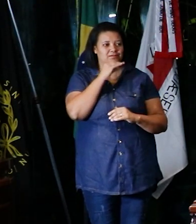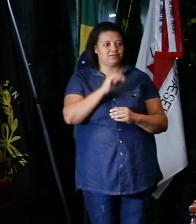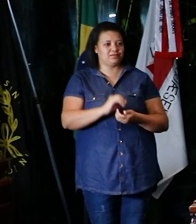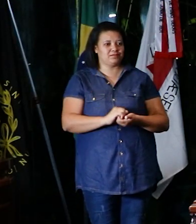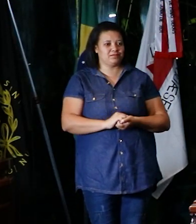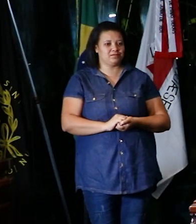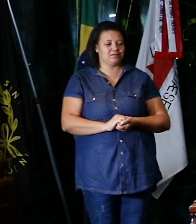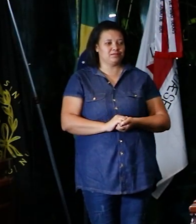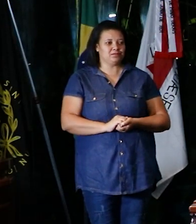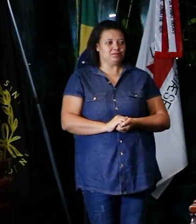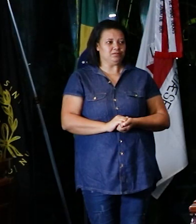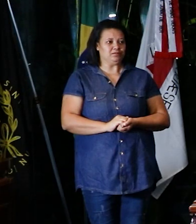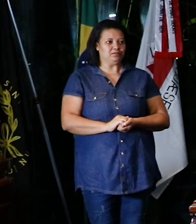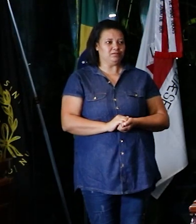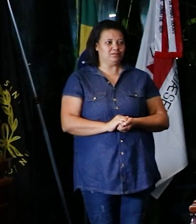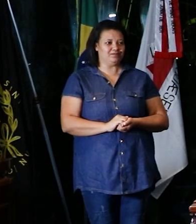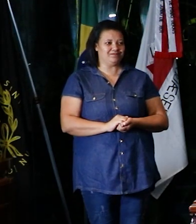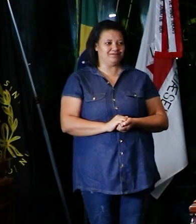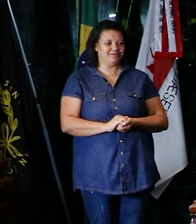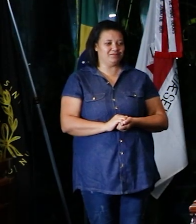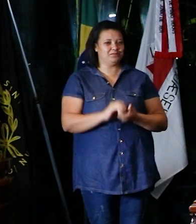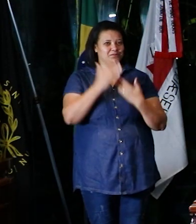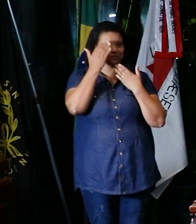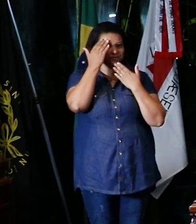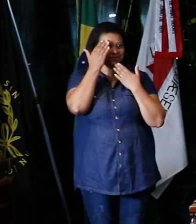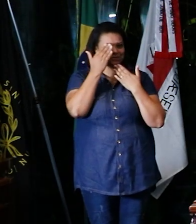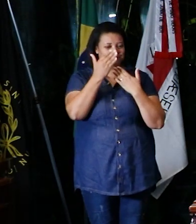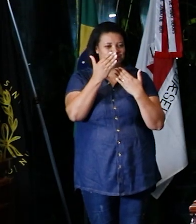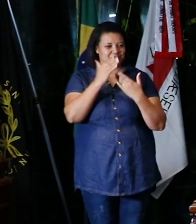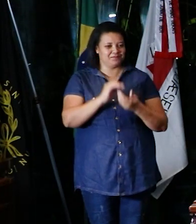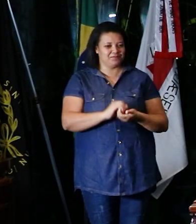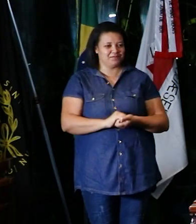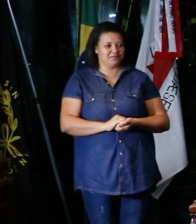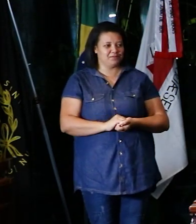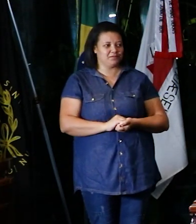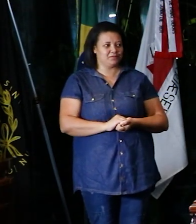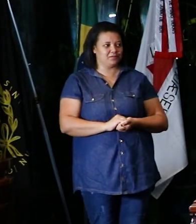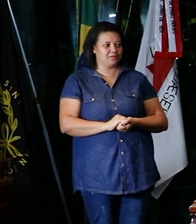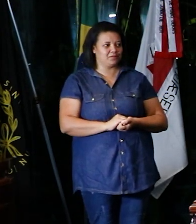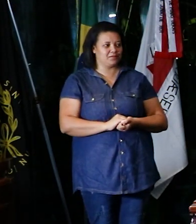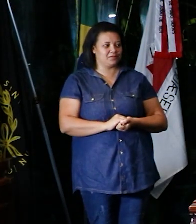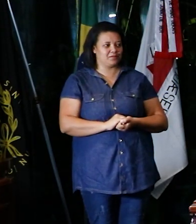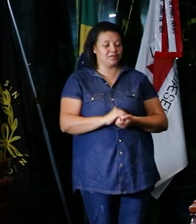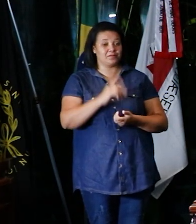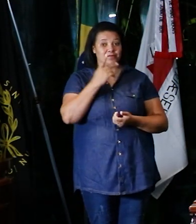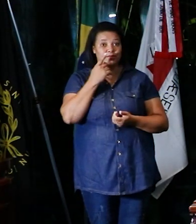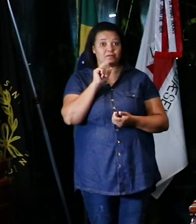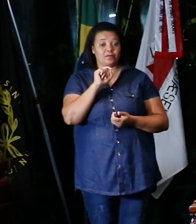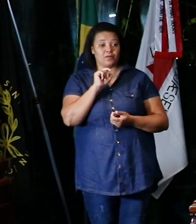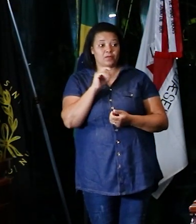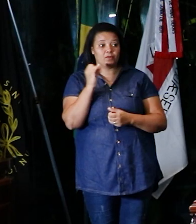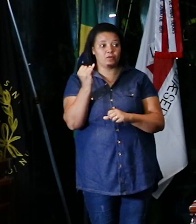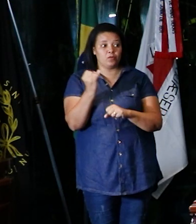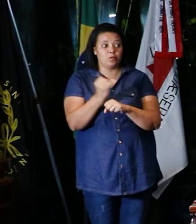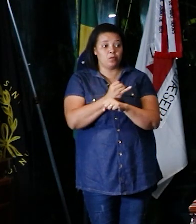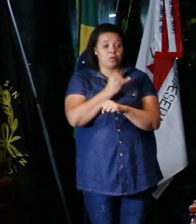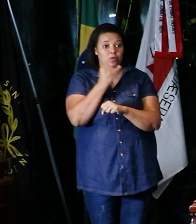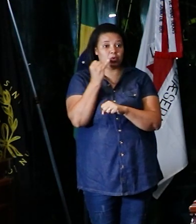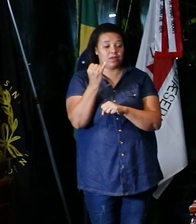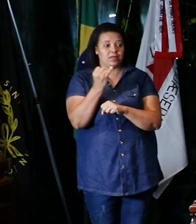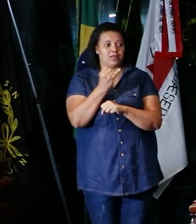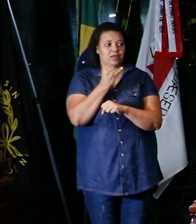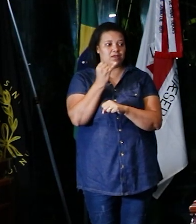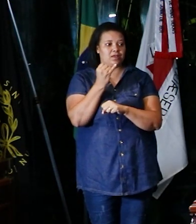Que ótimo. Obrigado. Isso que ele está dizendo é muito importante, porque podia ser só